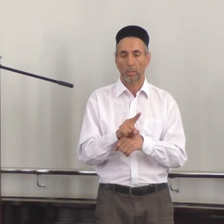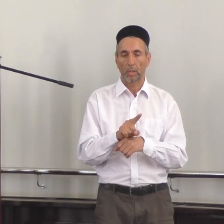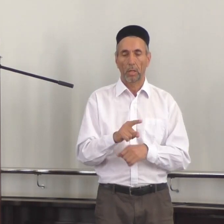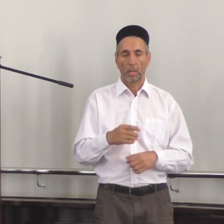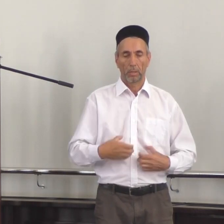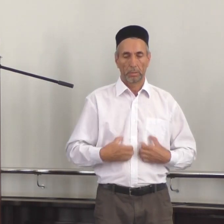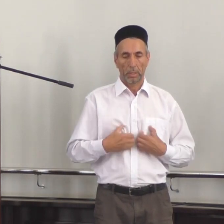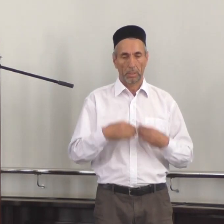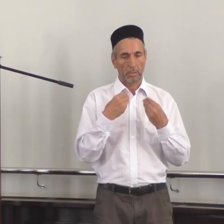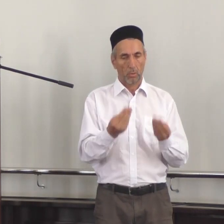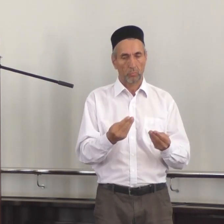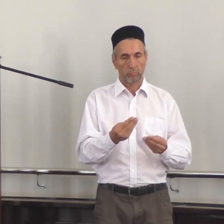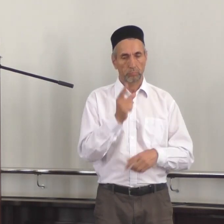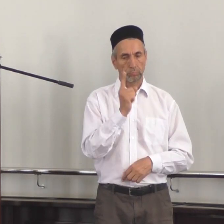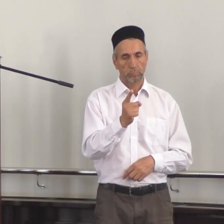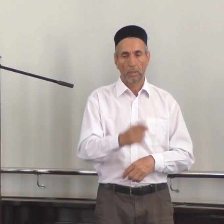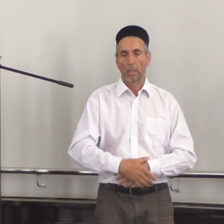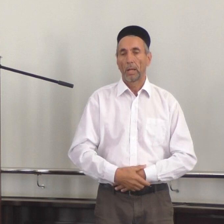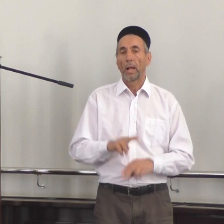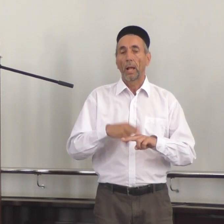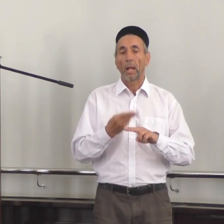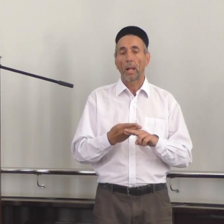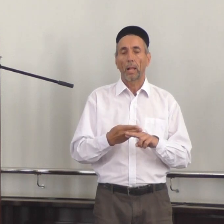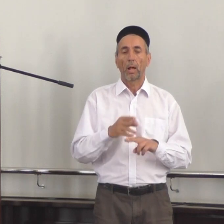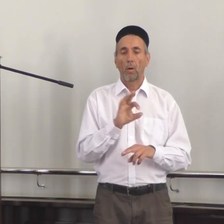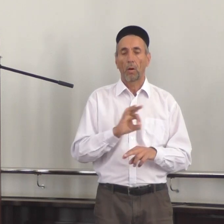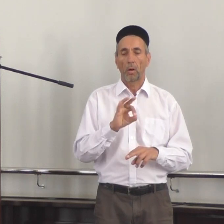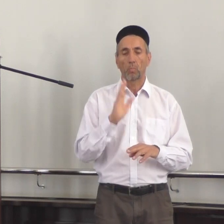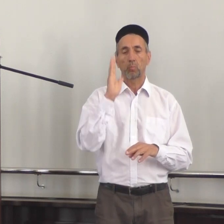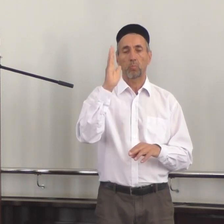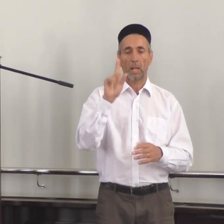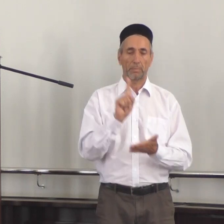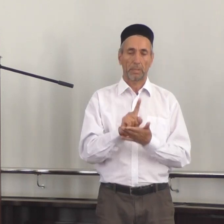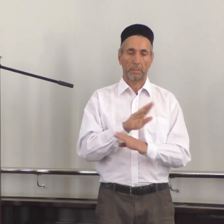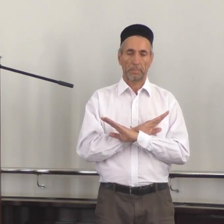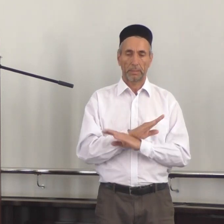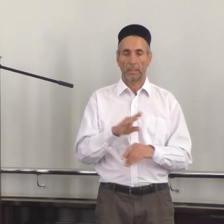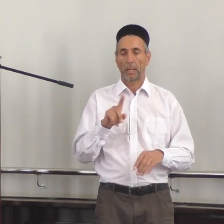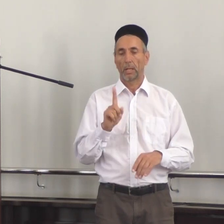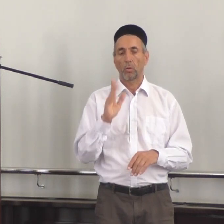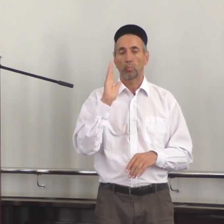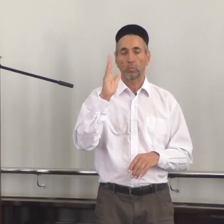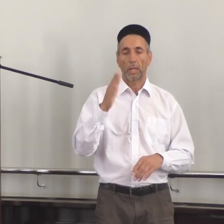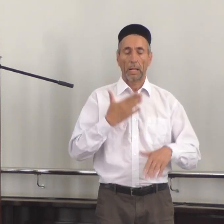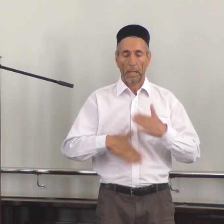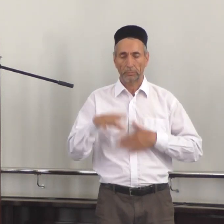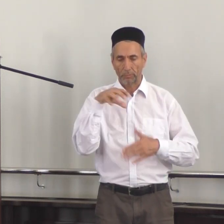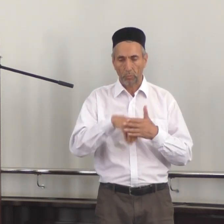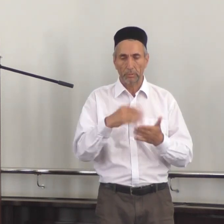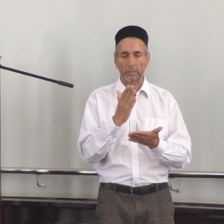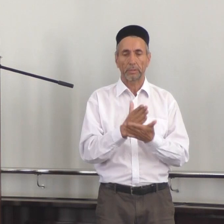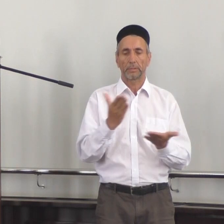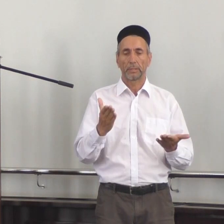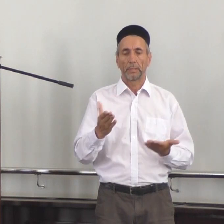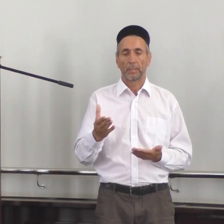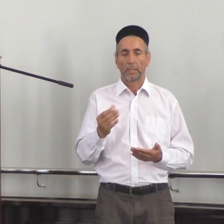куркыта бөтен безне. Үлем белән, кайгы-хәсрәт белән, шатлык белән,